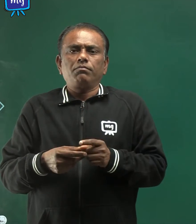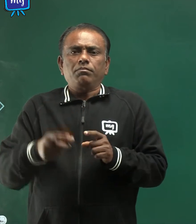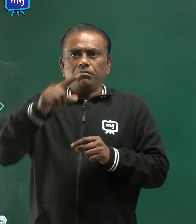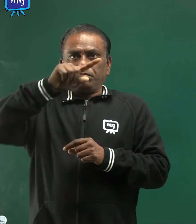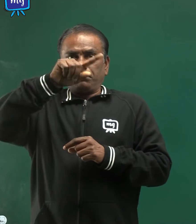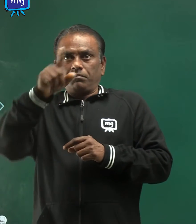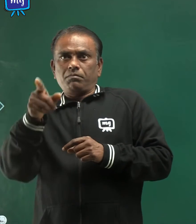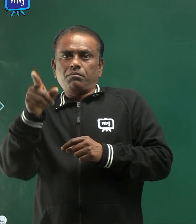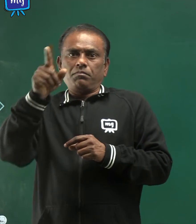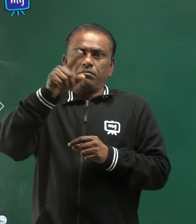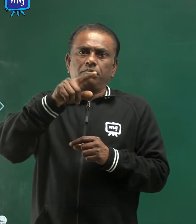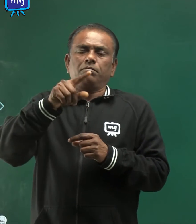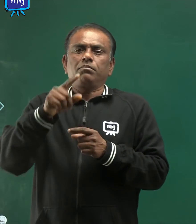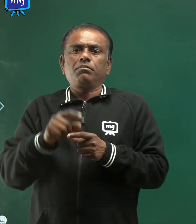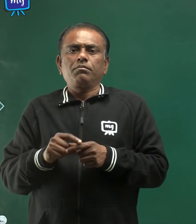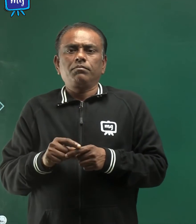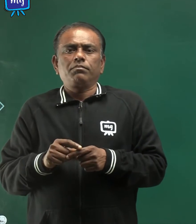चाप लगाया।